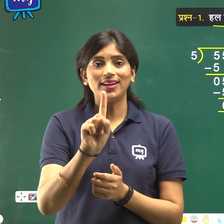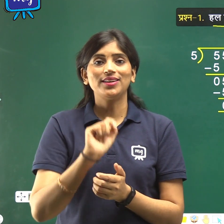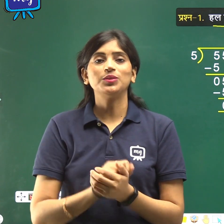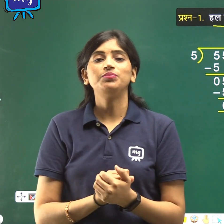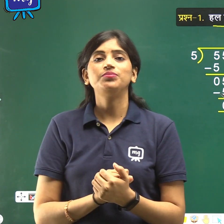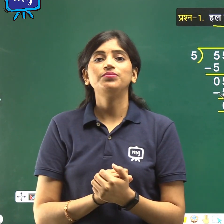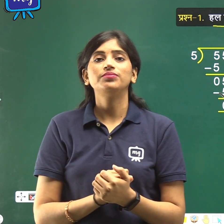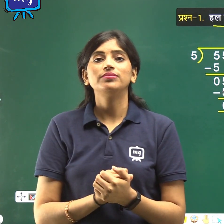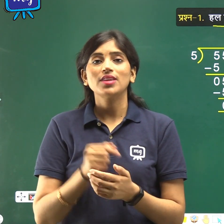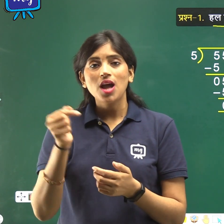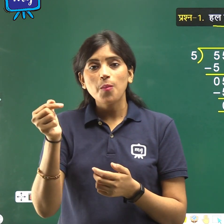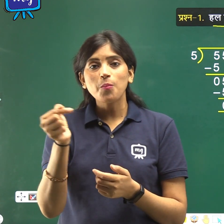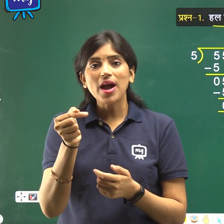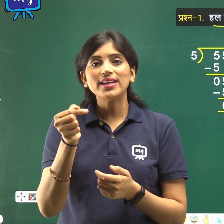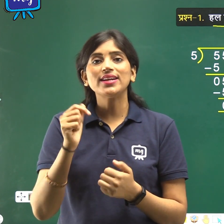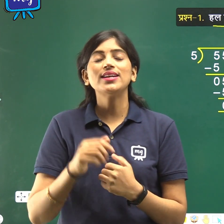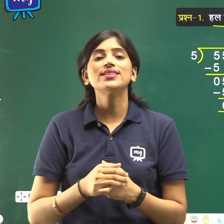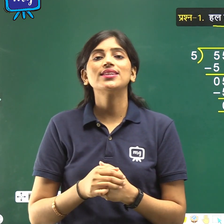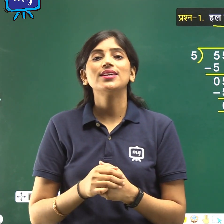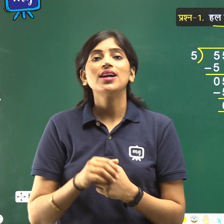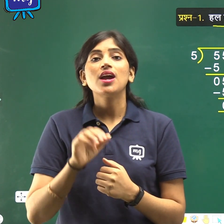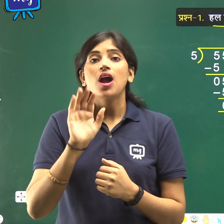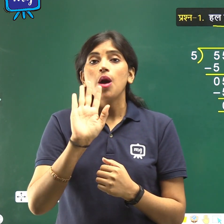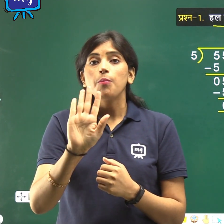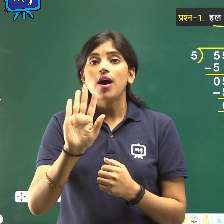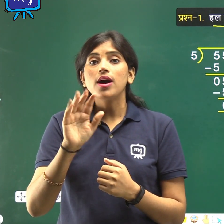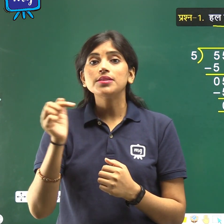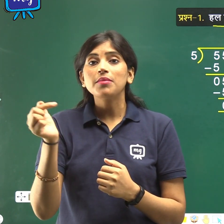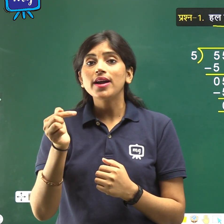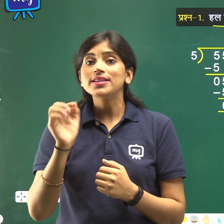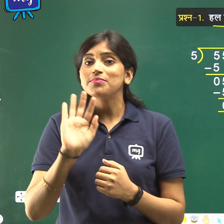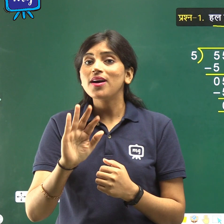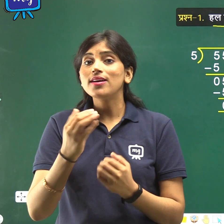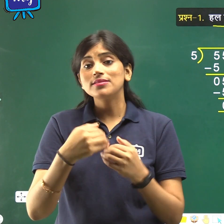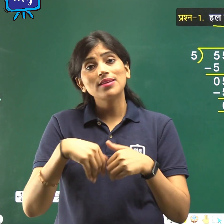1 माइनस 5 में से 5 गए तो